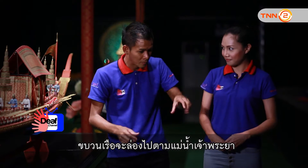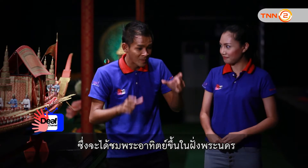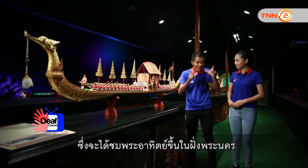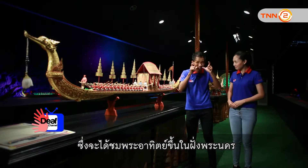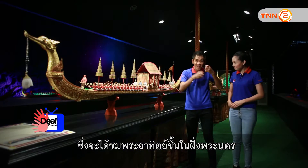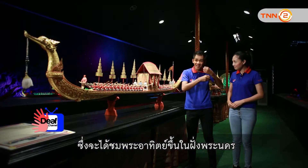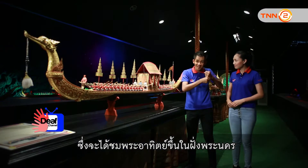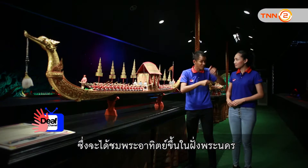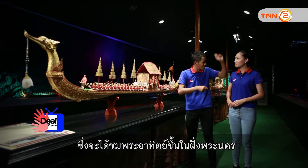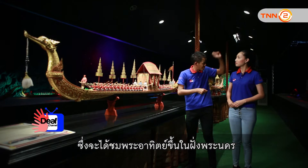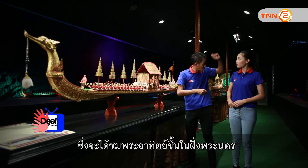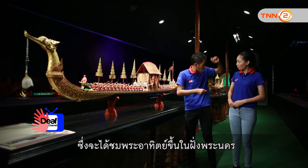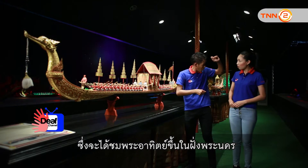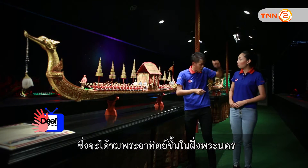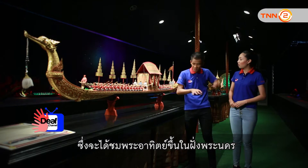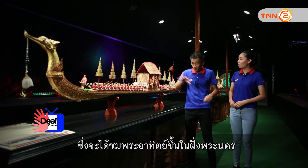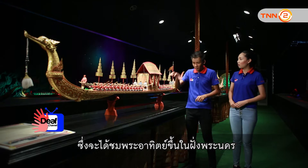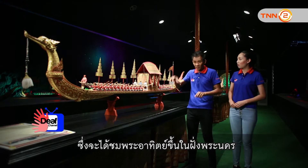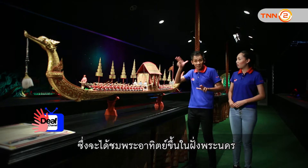ซึ่งจะได้ชมพระอาทิตย์ขึ้นในฝั่งพระนคร